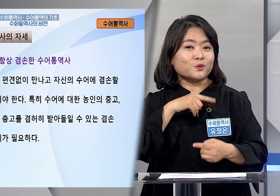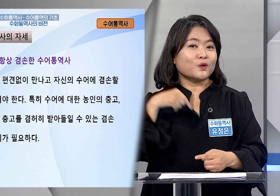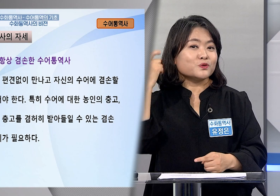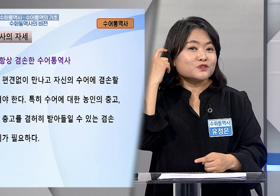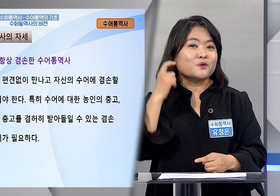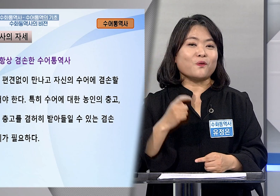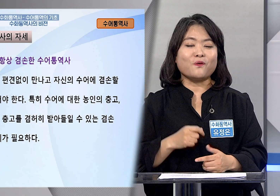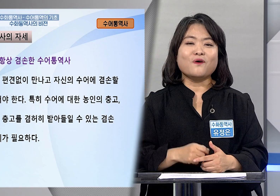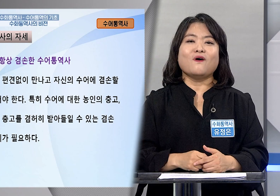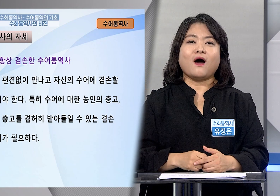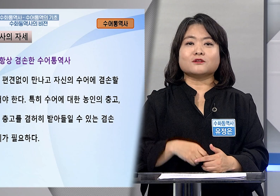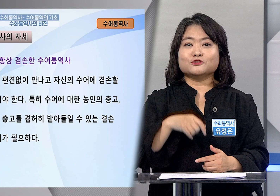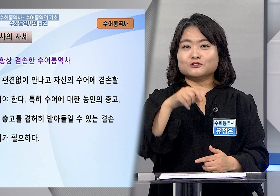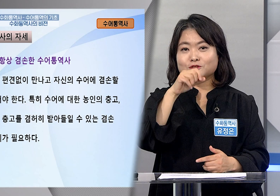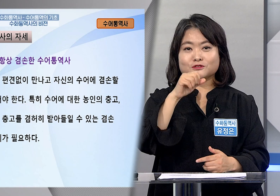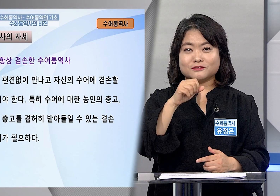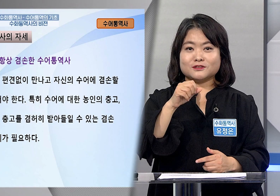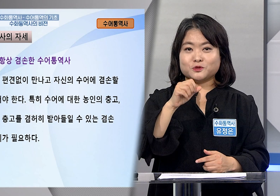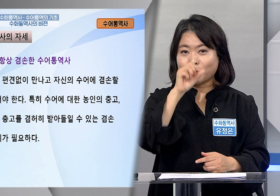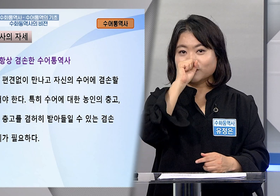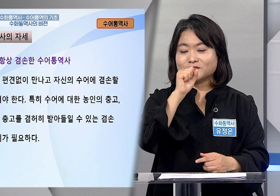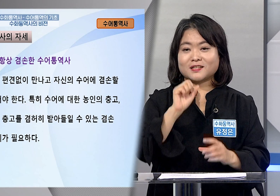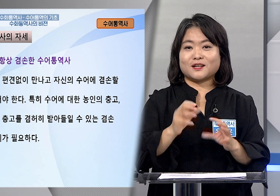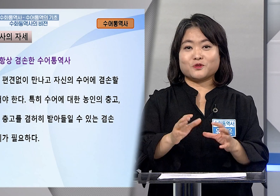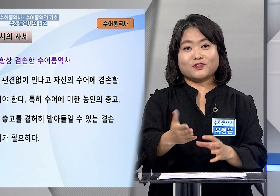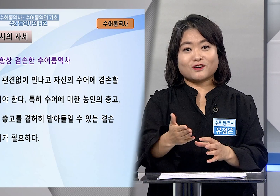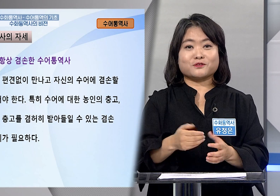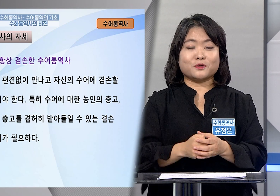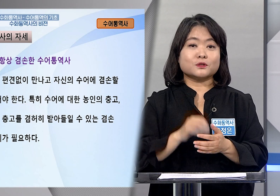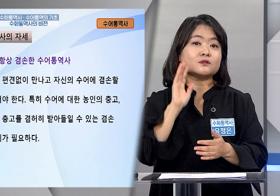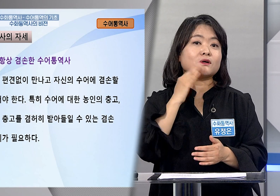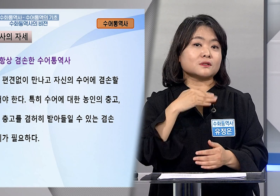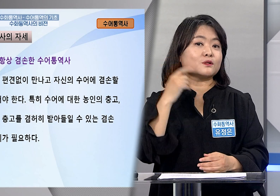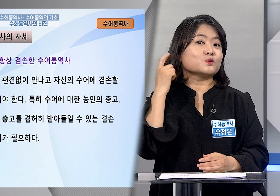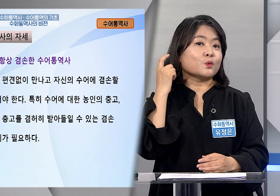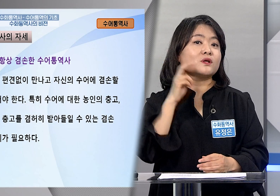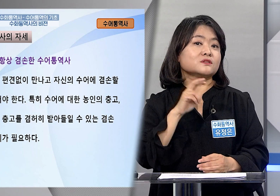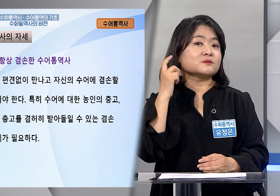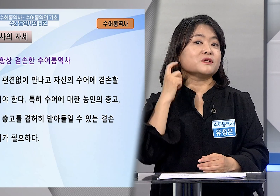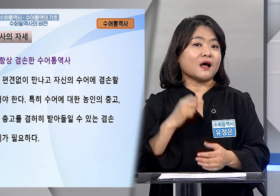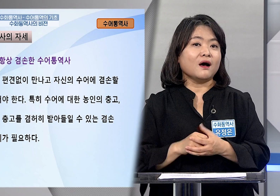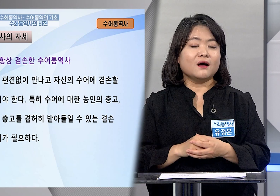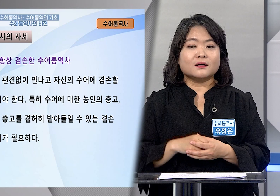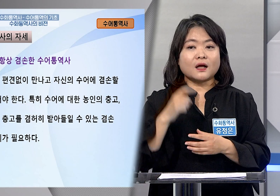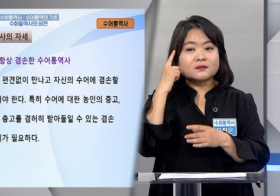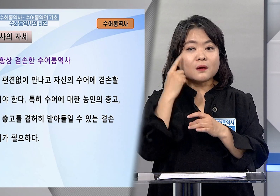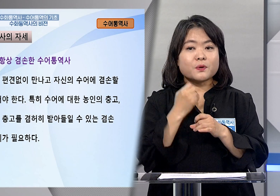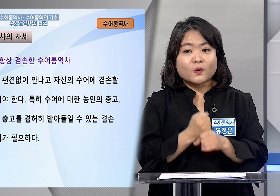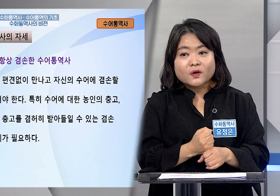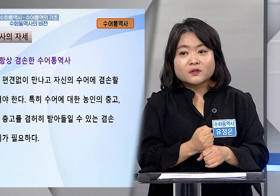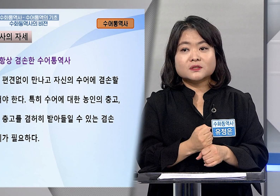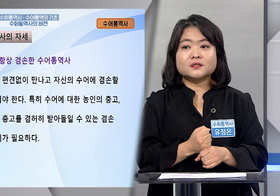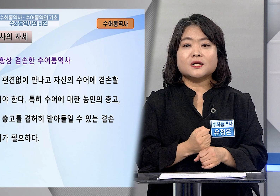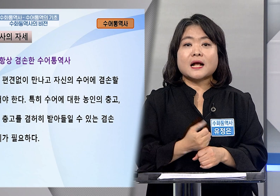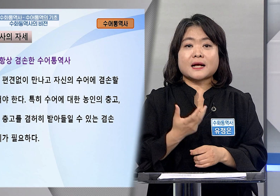노래도 듣고 아주 좋은 세상이 됐더라고요. 그래서 청각장애도 노래 듣습니다. 그러니까 그런 편견을